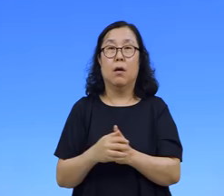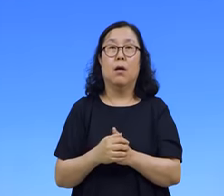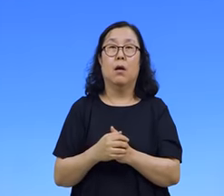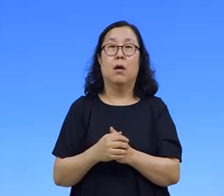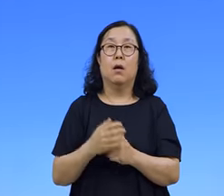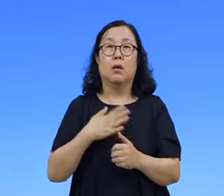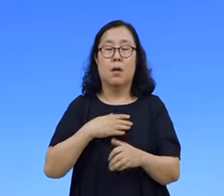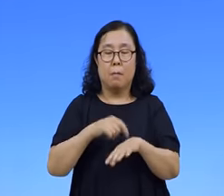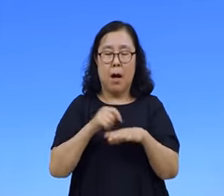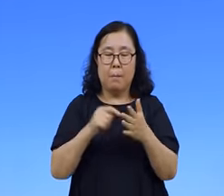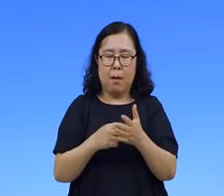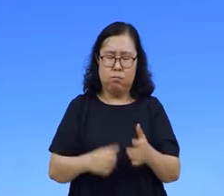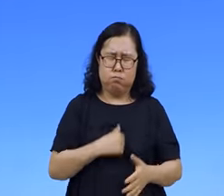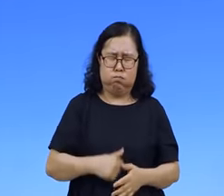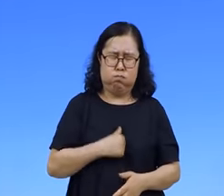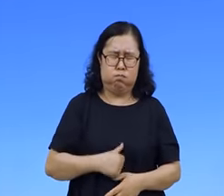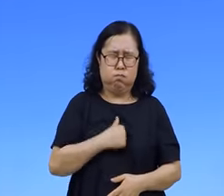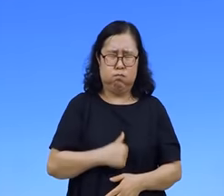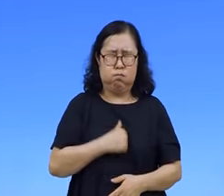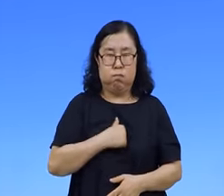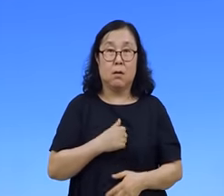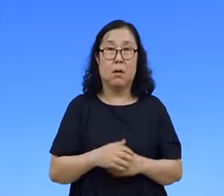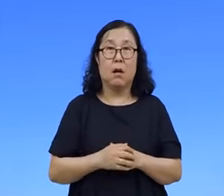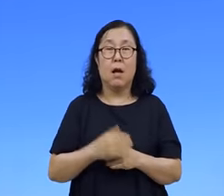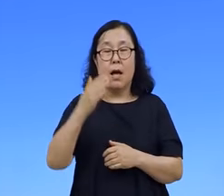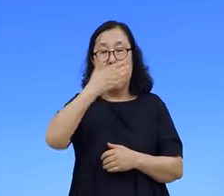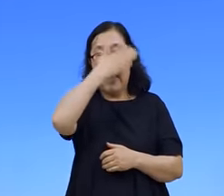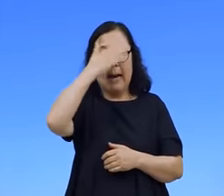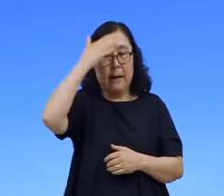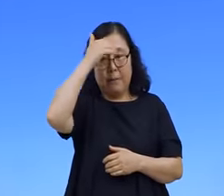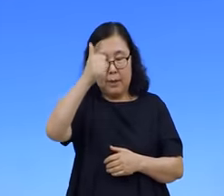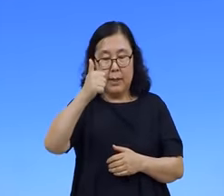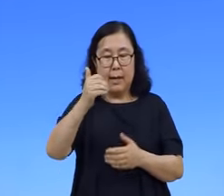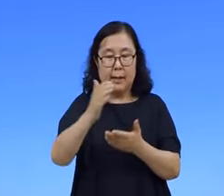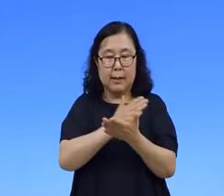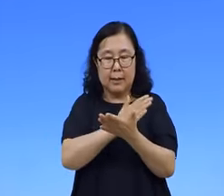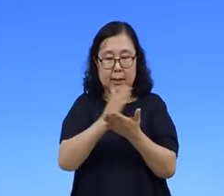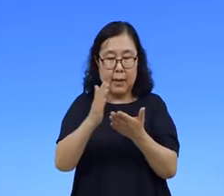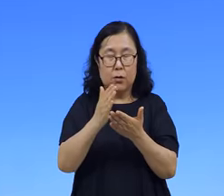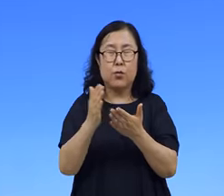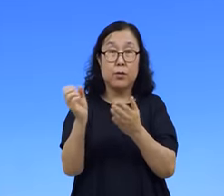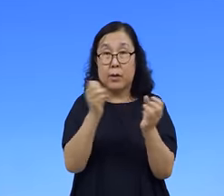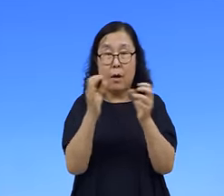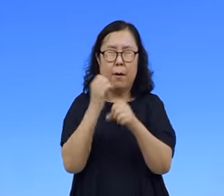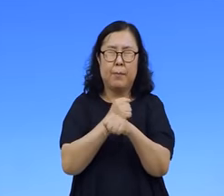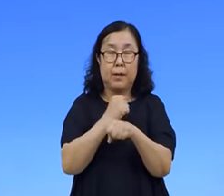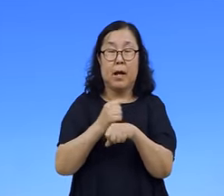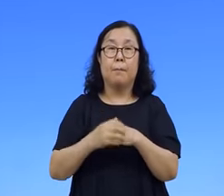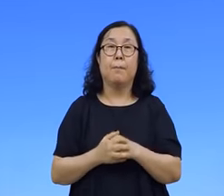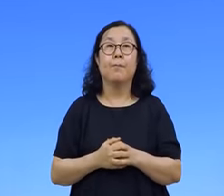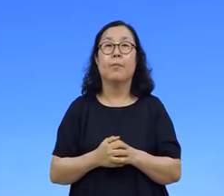뒹굴게 됐겠죠. 그래서 이제 막 화가 나 있는 상태에서 할아버지랑 나눈 대화인데요,